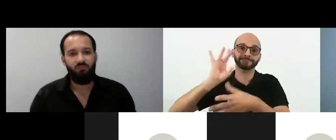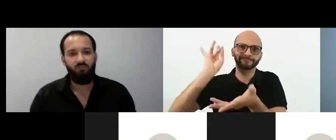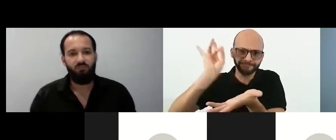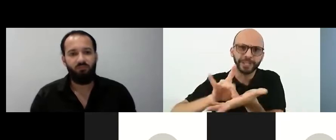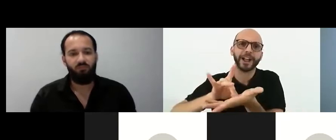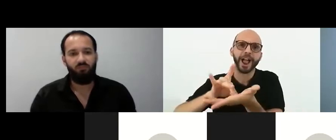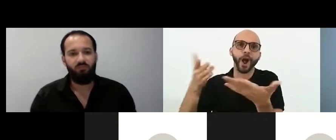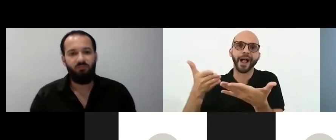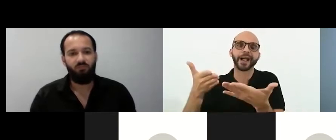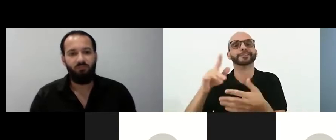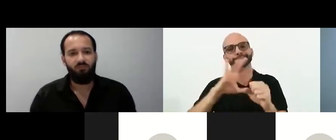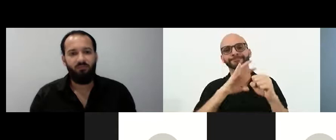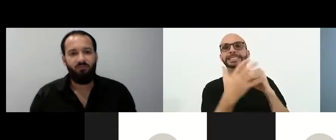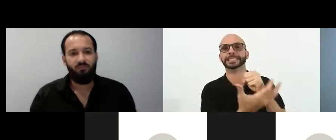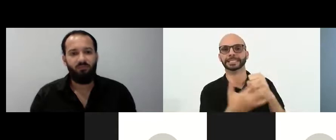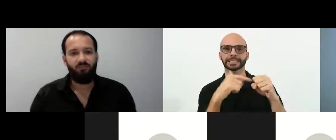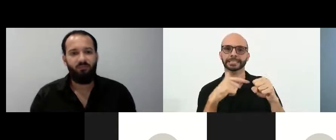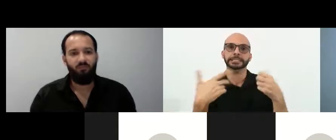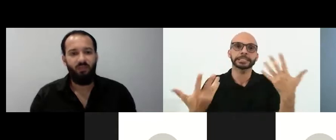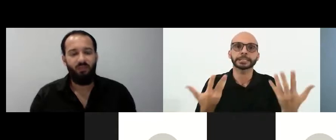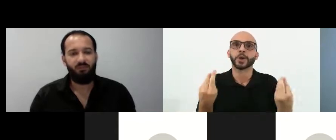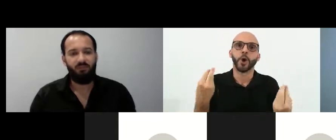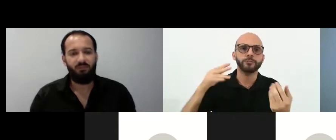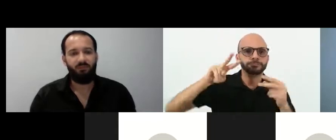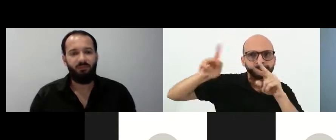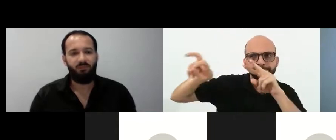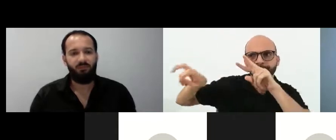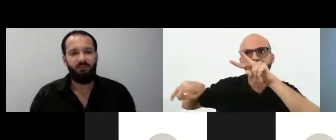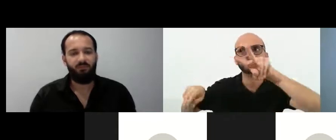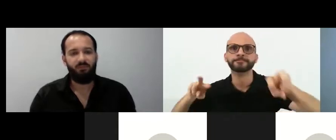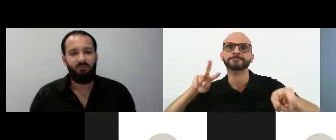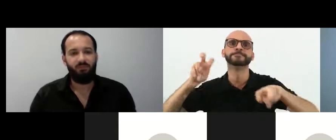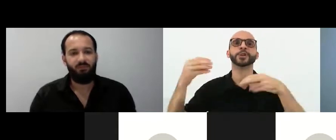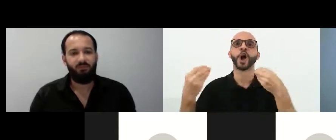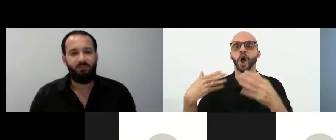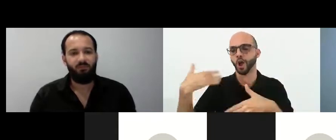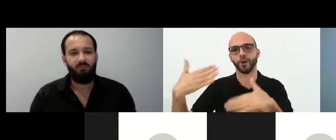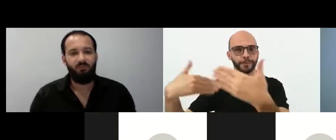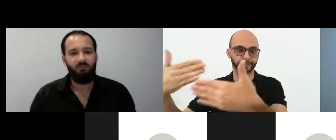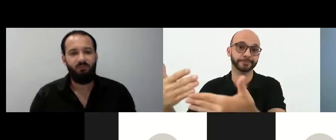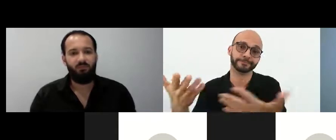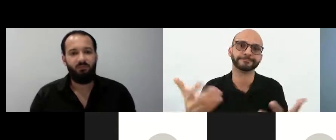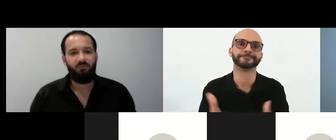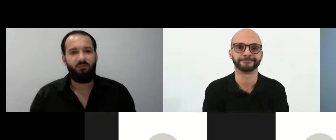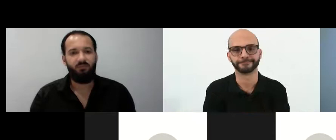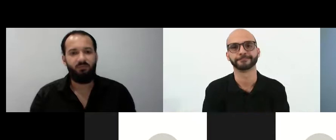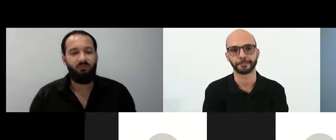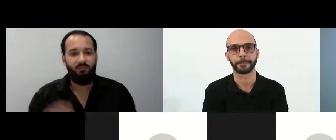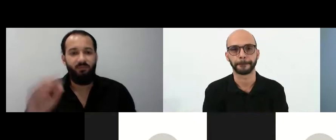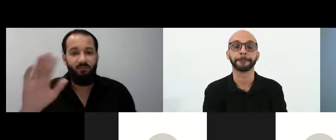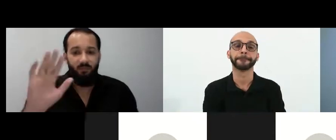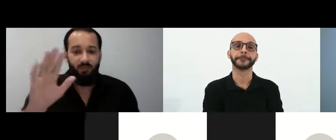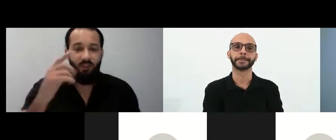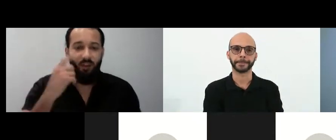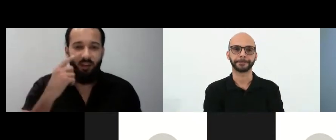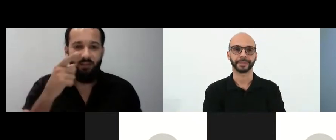gente tem que sim se adaptar, mas isso é autonomia nossa. Nós temos que saber lidar com as